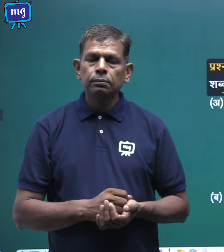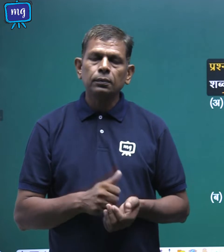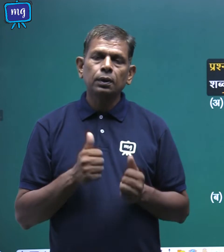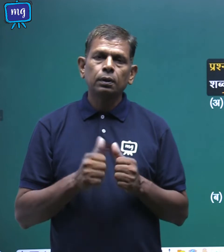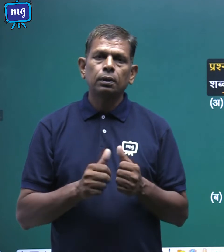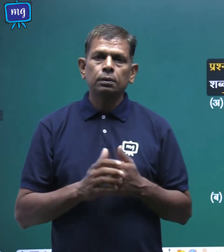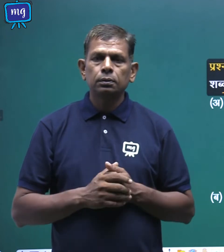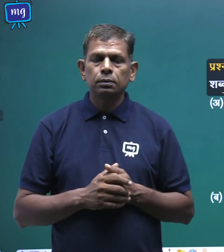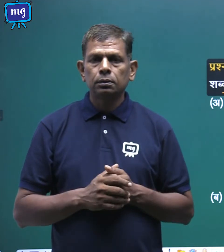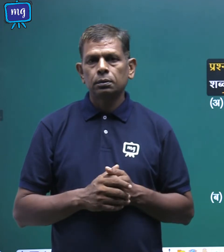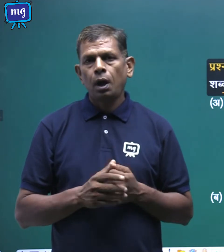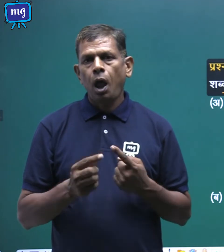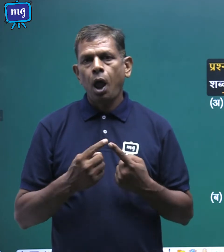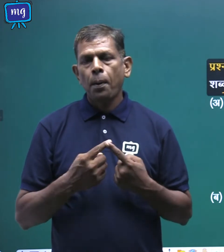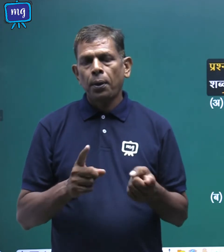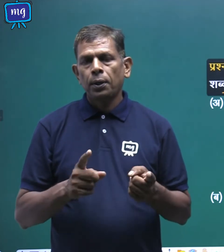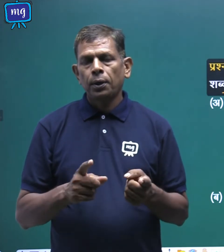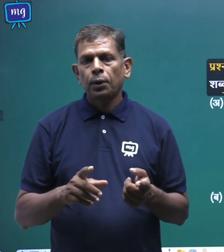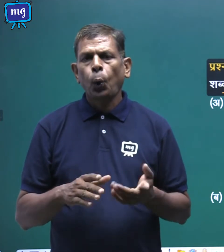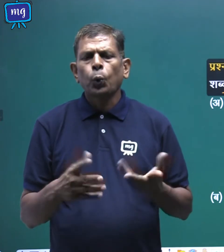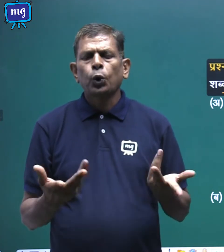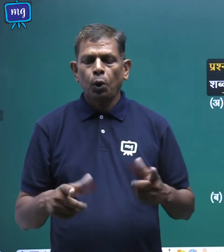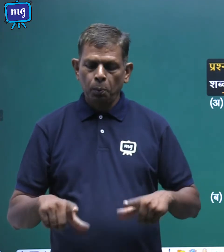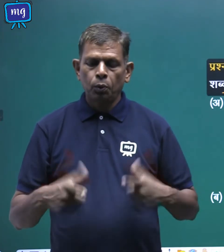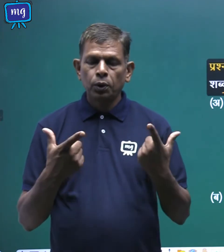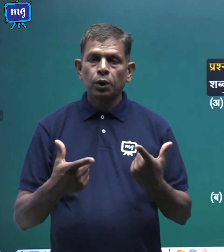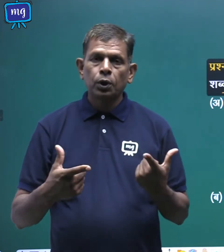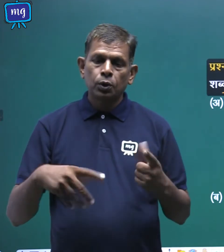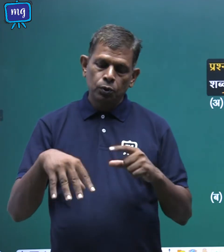अ, यदि किसी पौधे की जड़